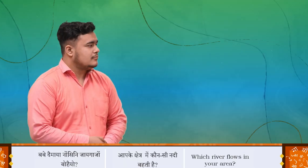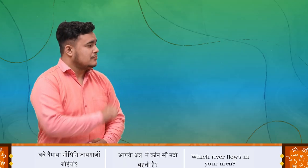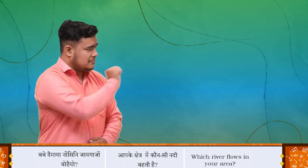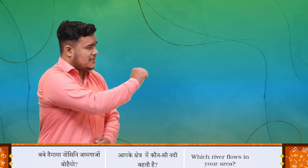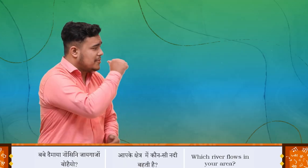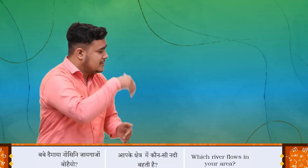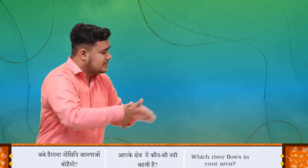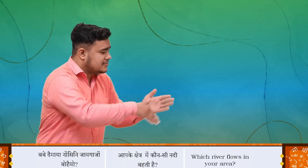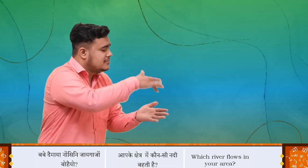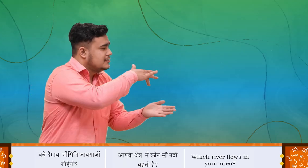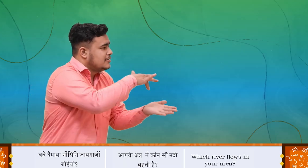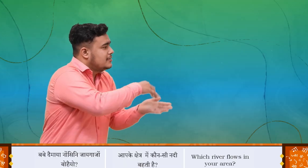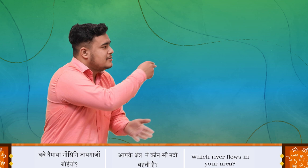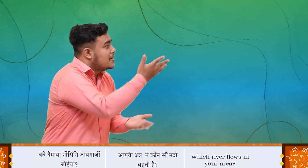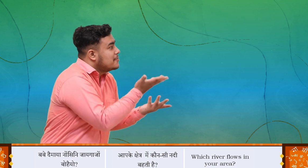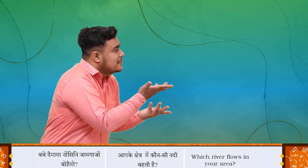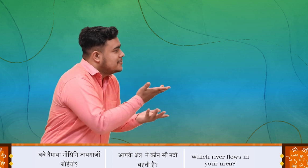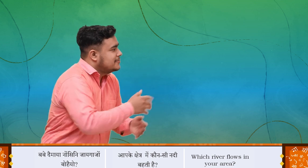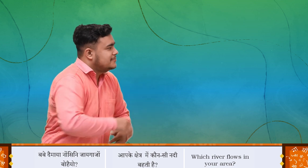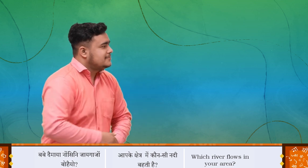Bobe dimaya nung sini jagazeng bhuye.